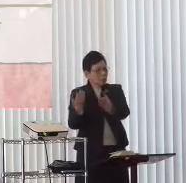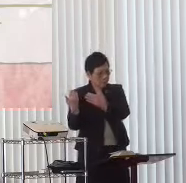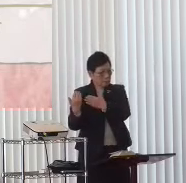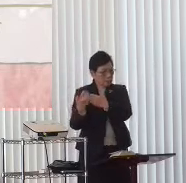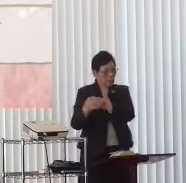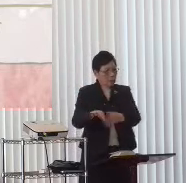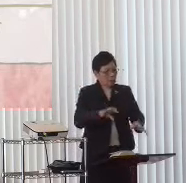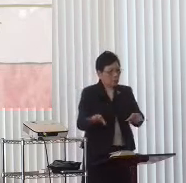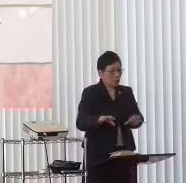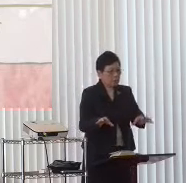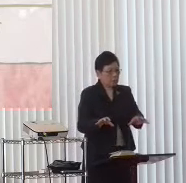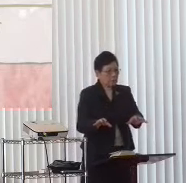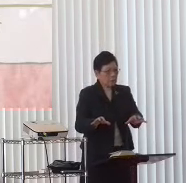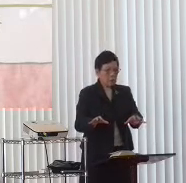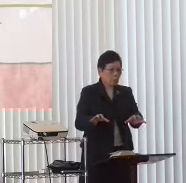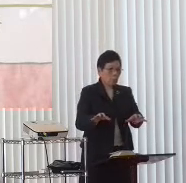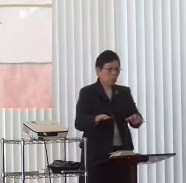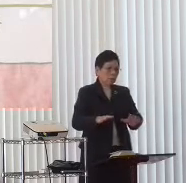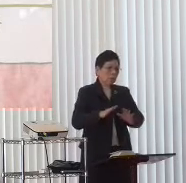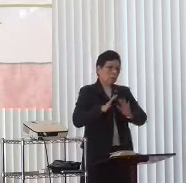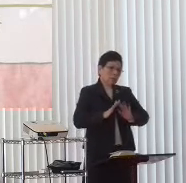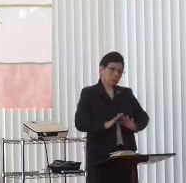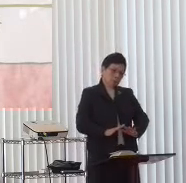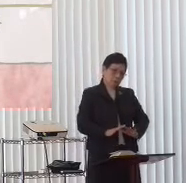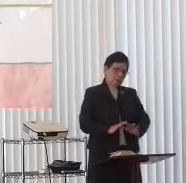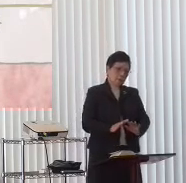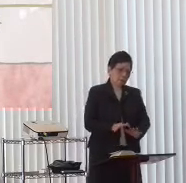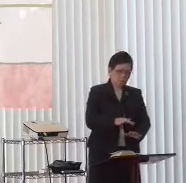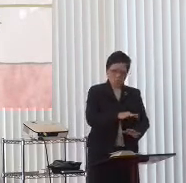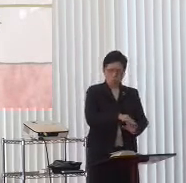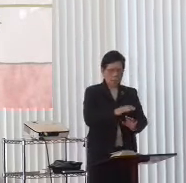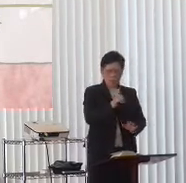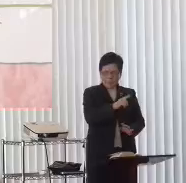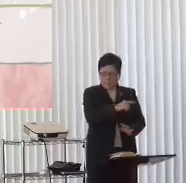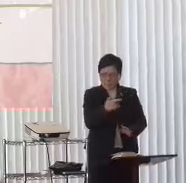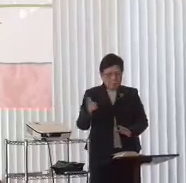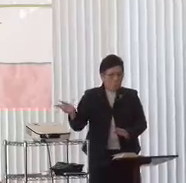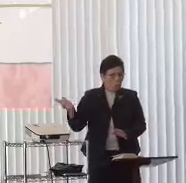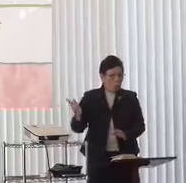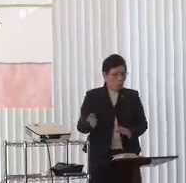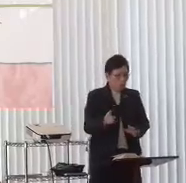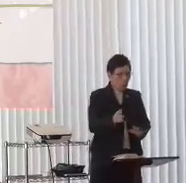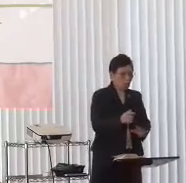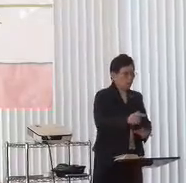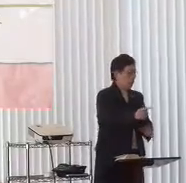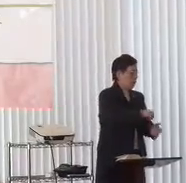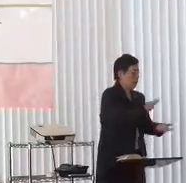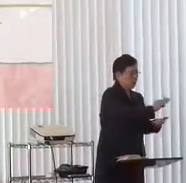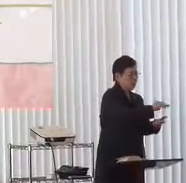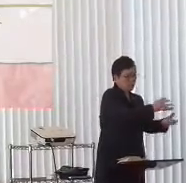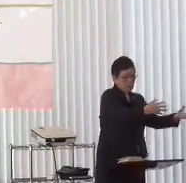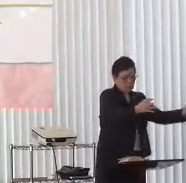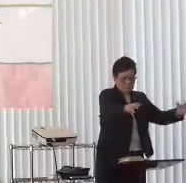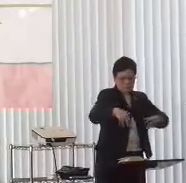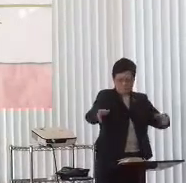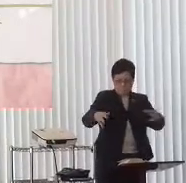そういう、まあ何でもかんでも気軽に手に入る時代ではあるんですけれども